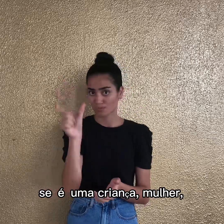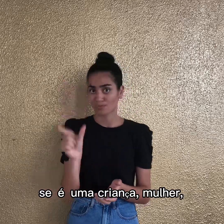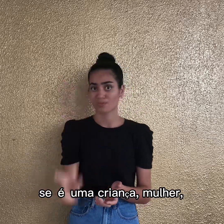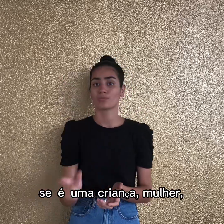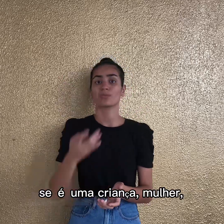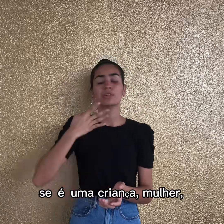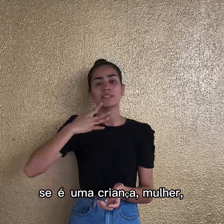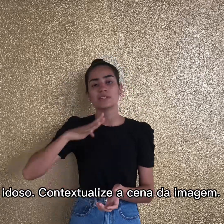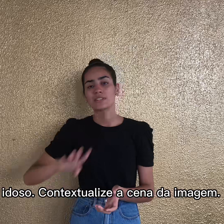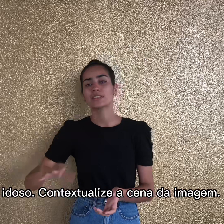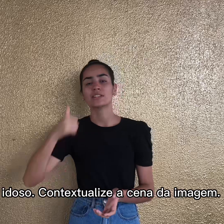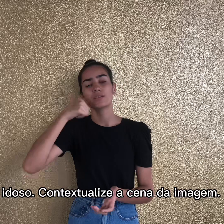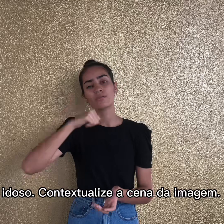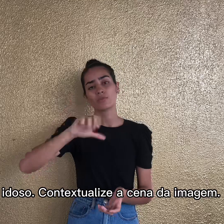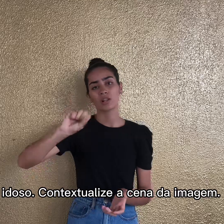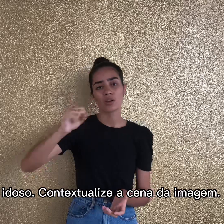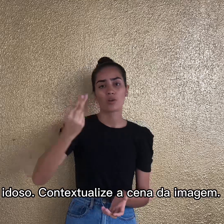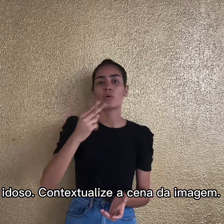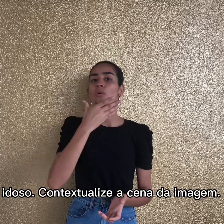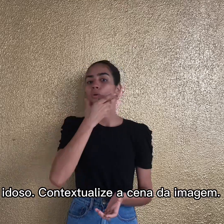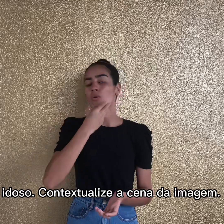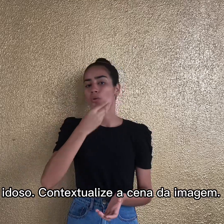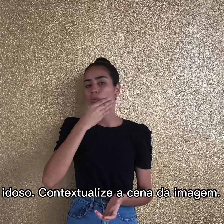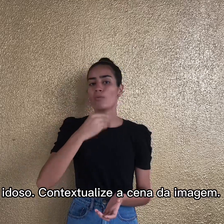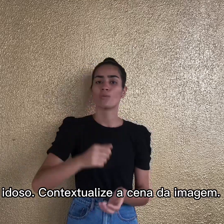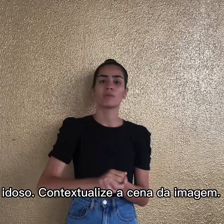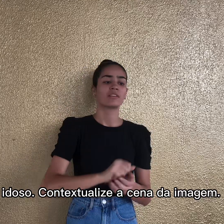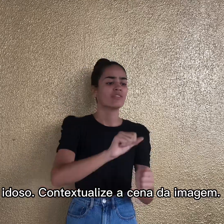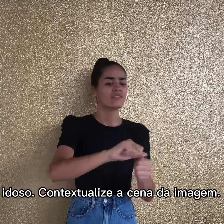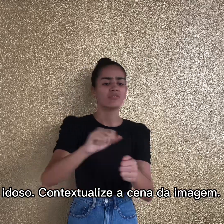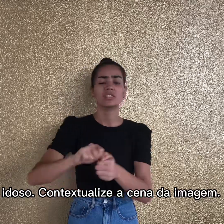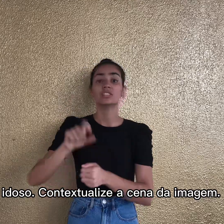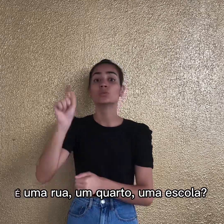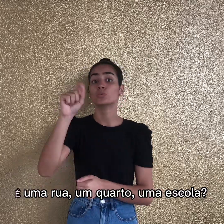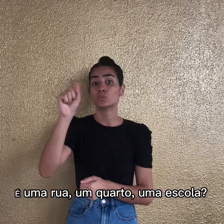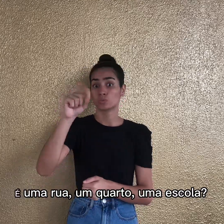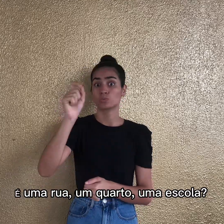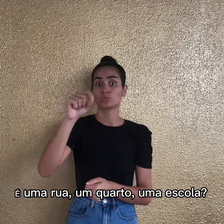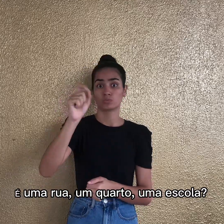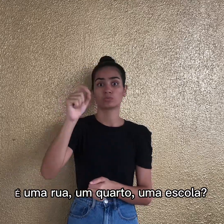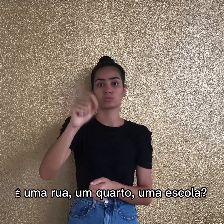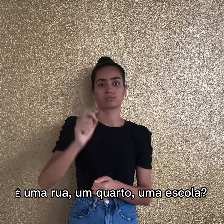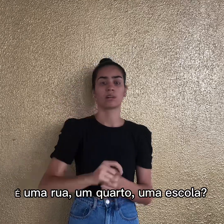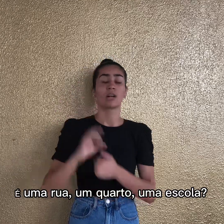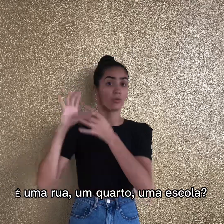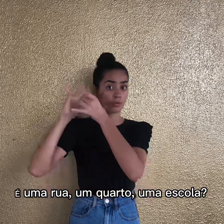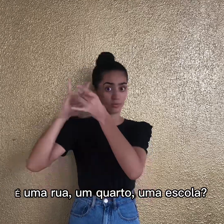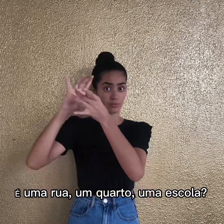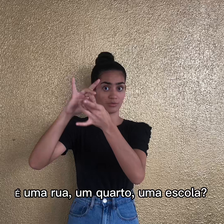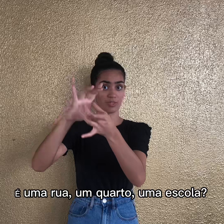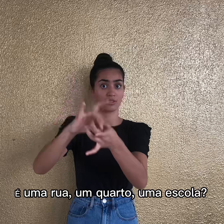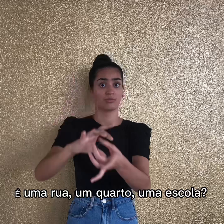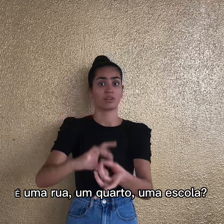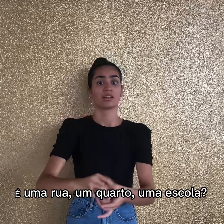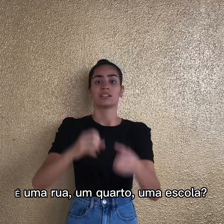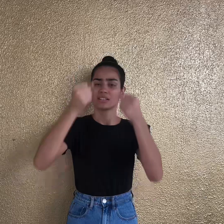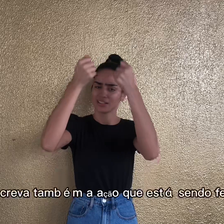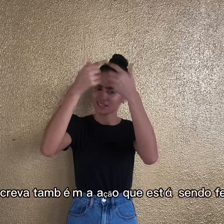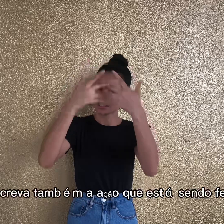criança, mulher, idoso. Contextualize a cena da imagem. É uma rua, um quarto, uma escola?